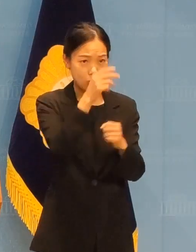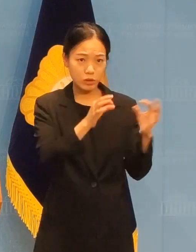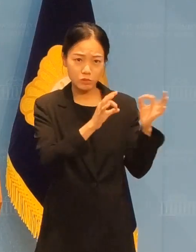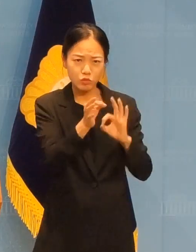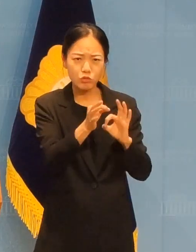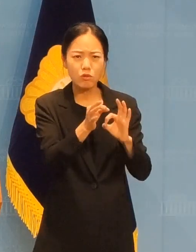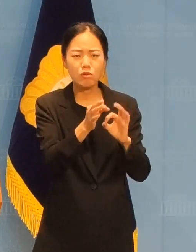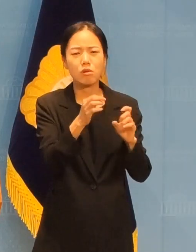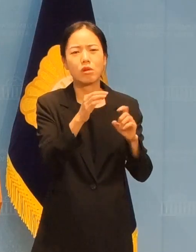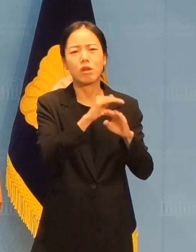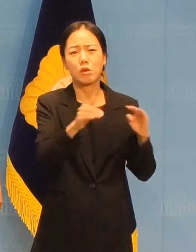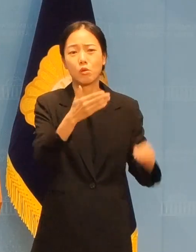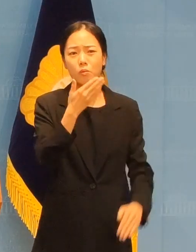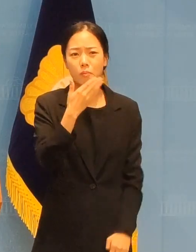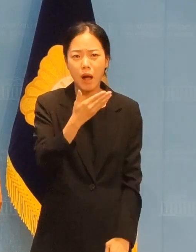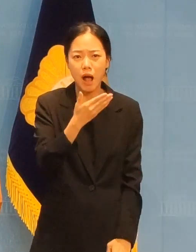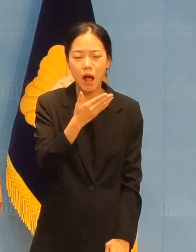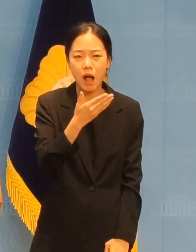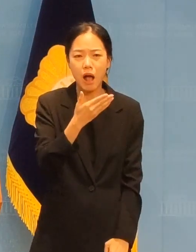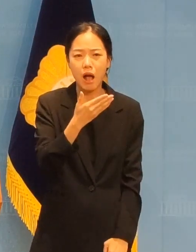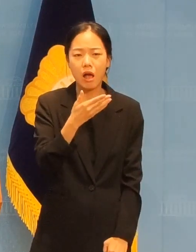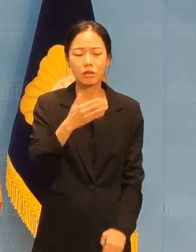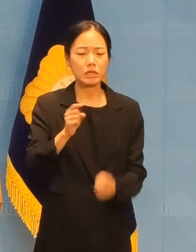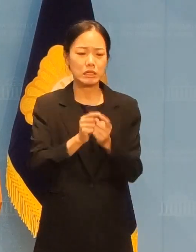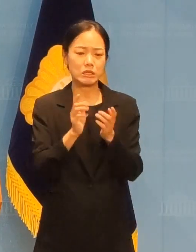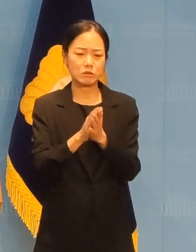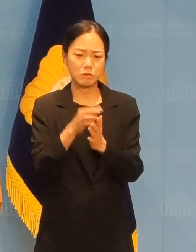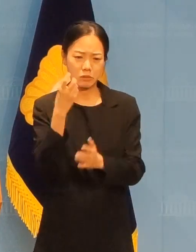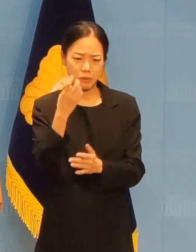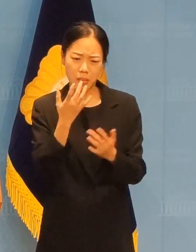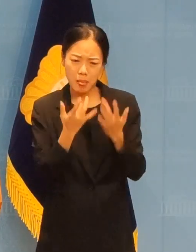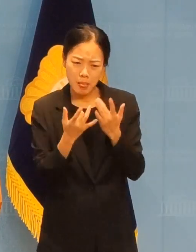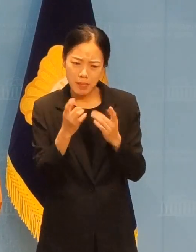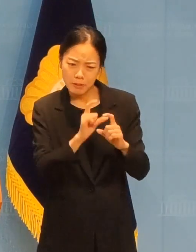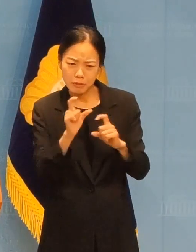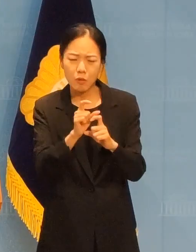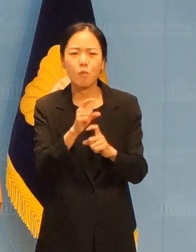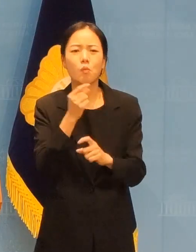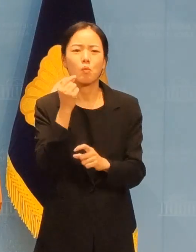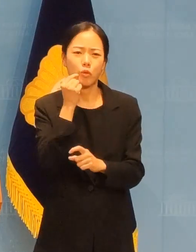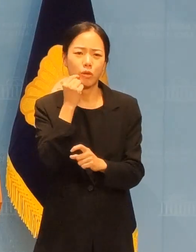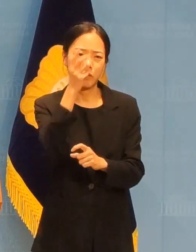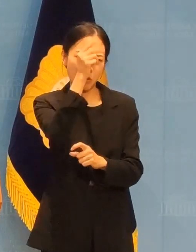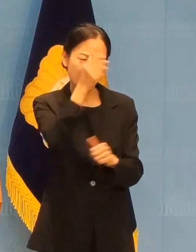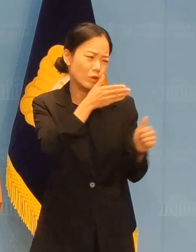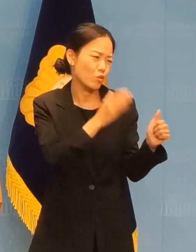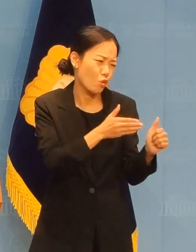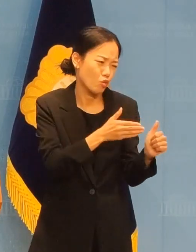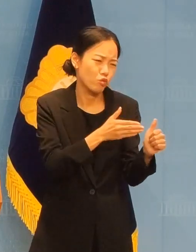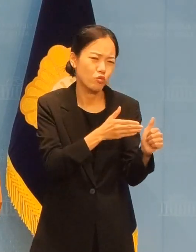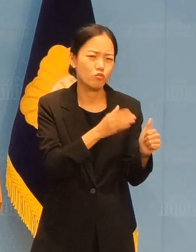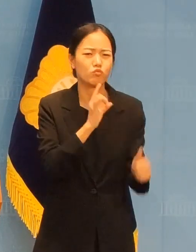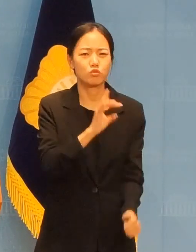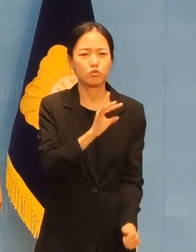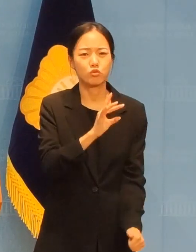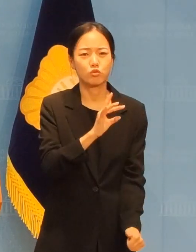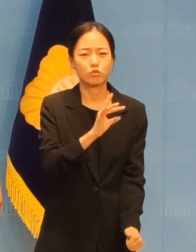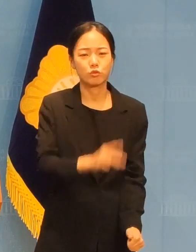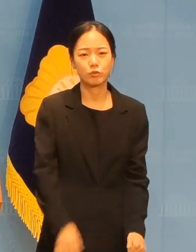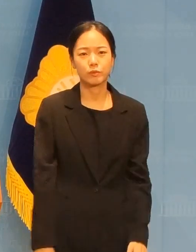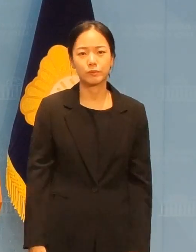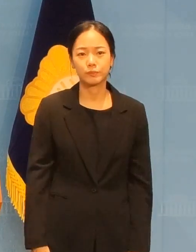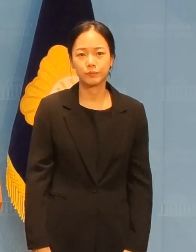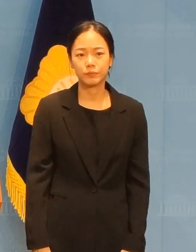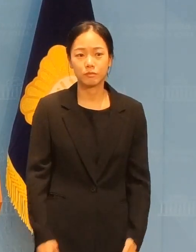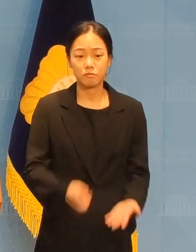못하고 같은 경찰 조직에게 다시 요구만 하는 구조가 됩니다. 법에 처리만